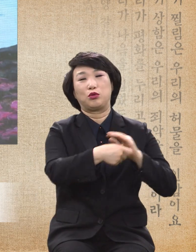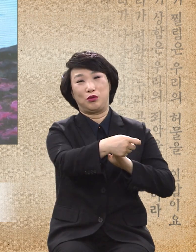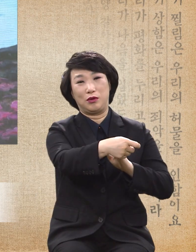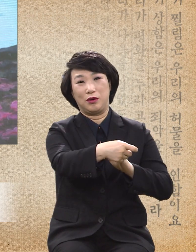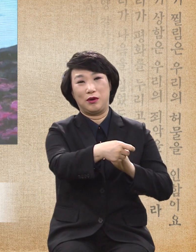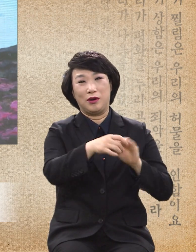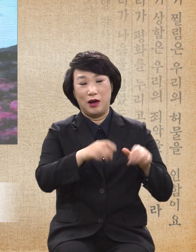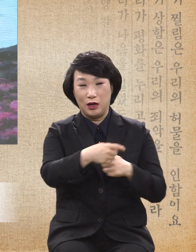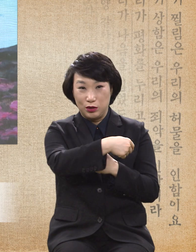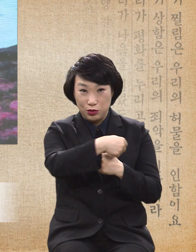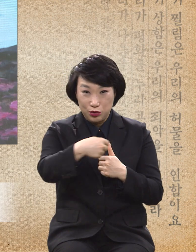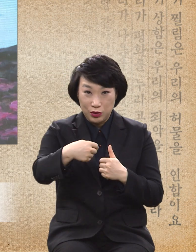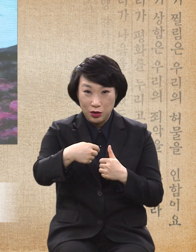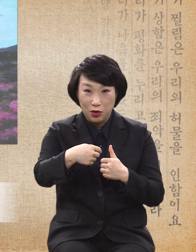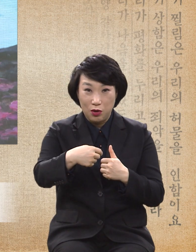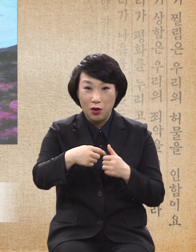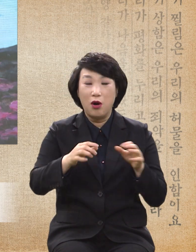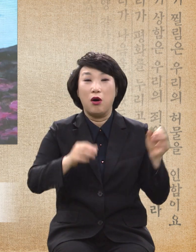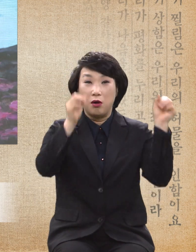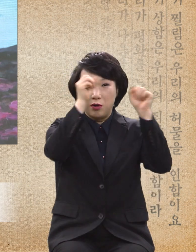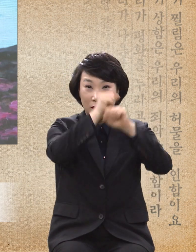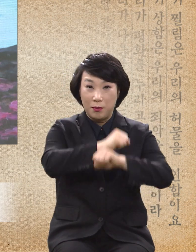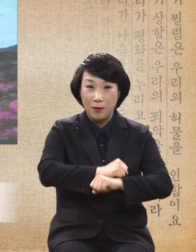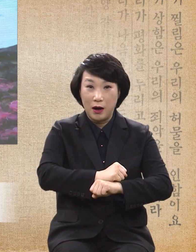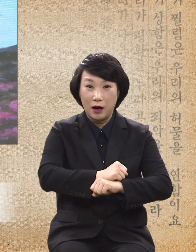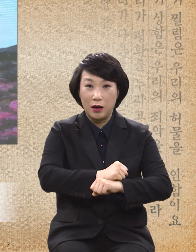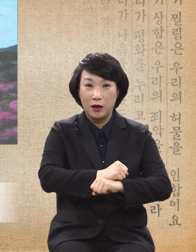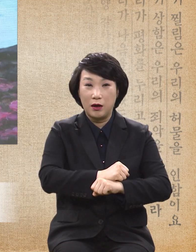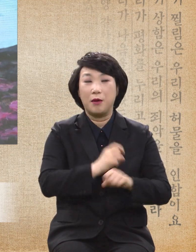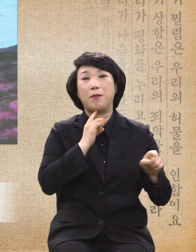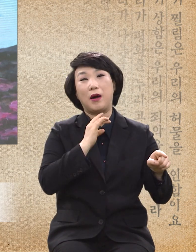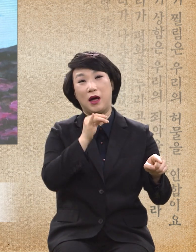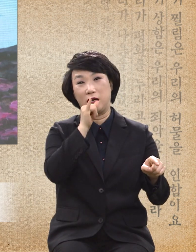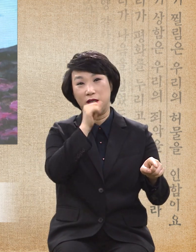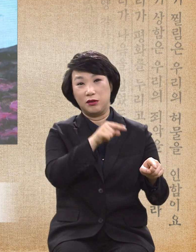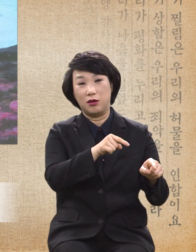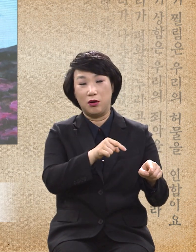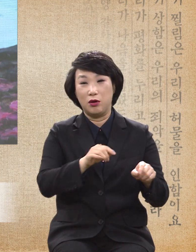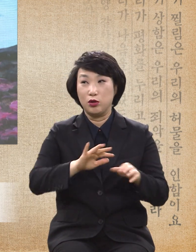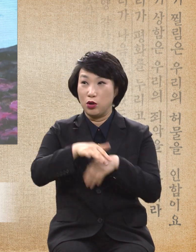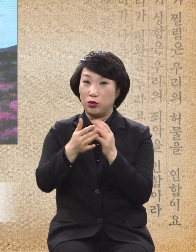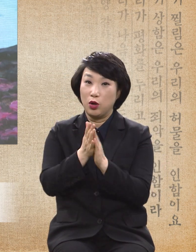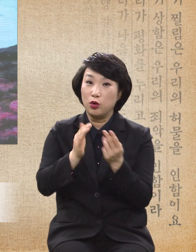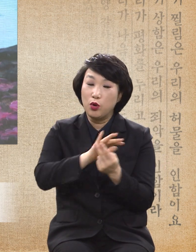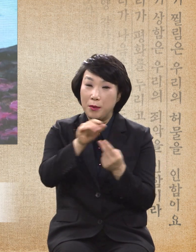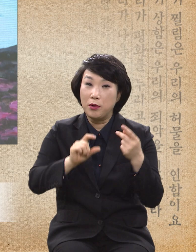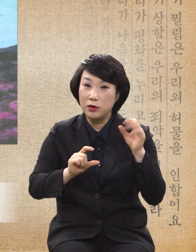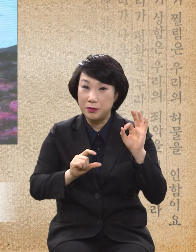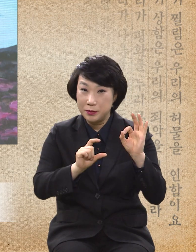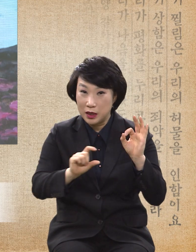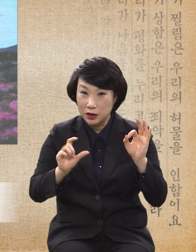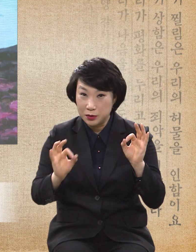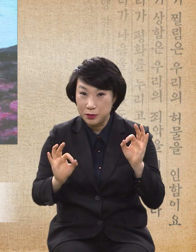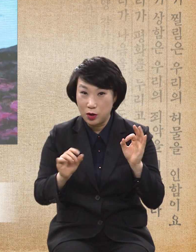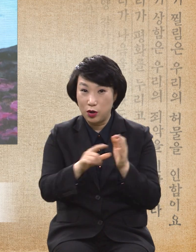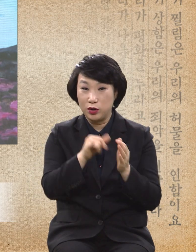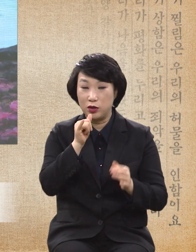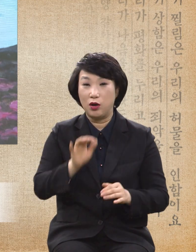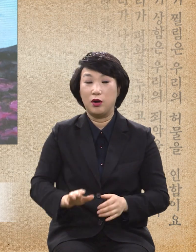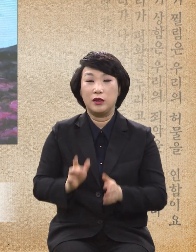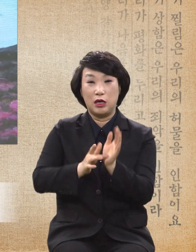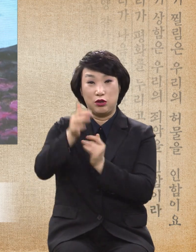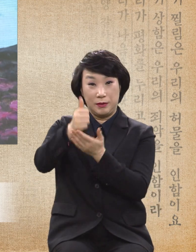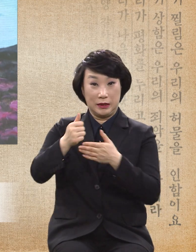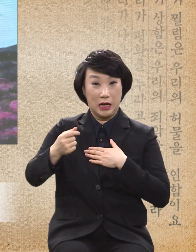도둑질하고 죽이고 멸망시키려는 것뿐이요. 요한복음 10장 10절에 주님은 내가